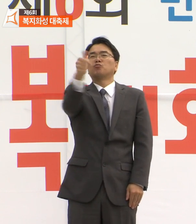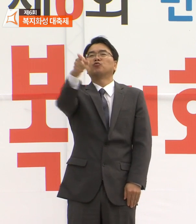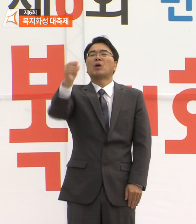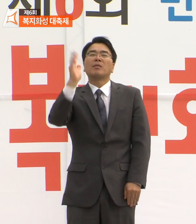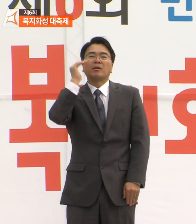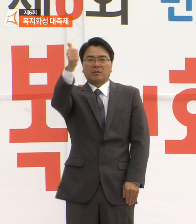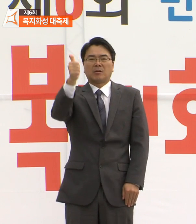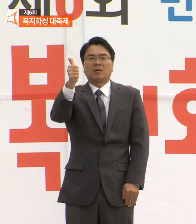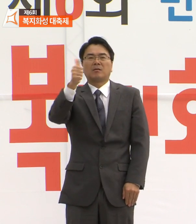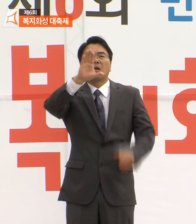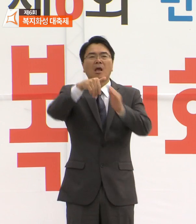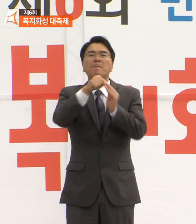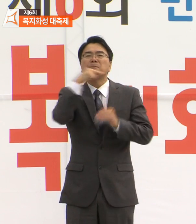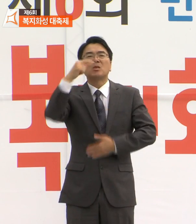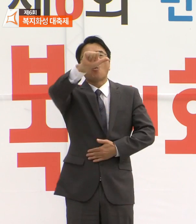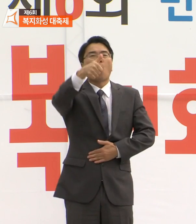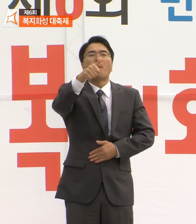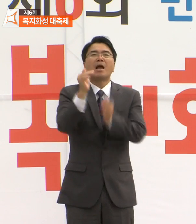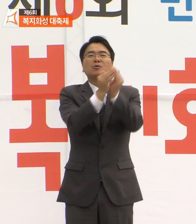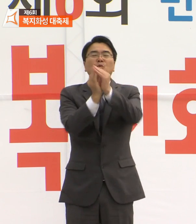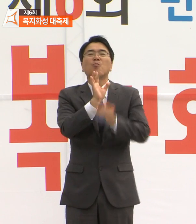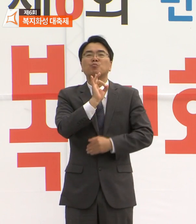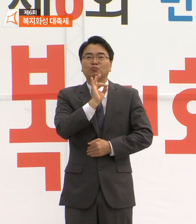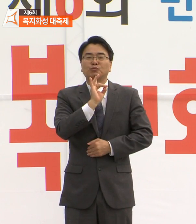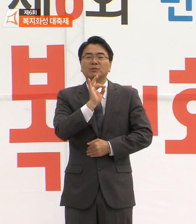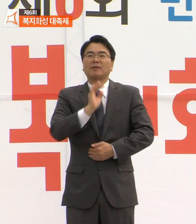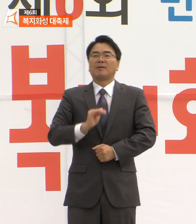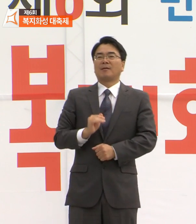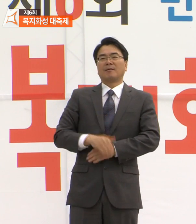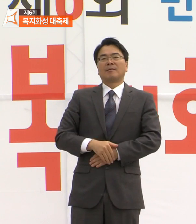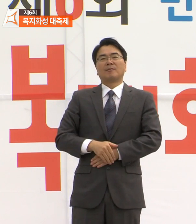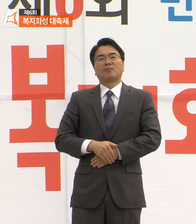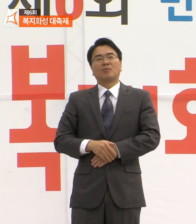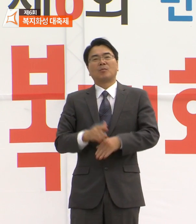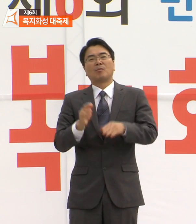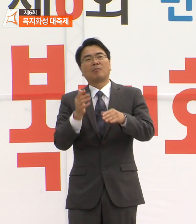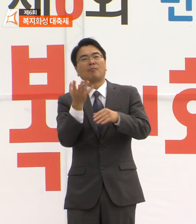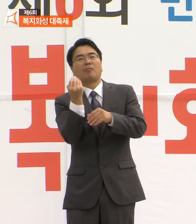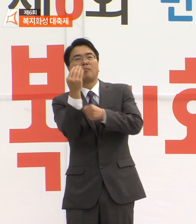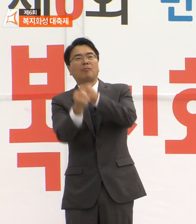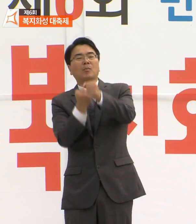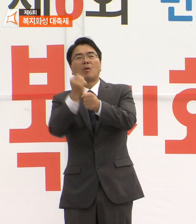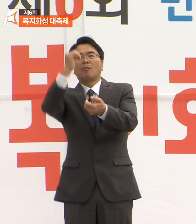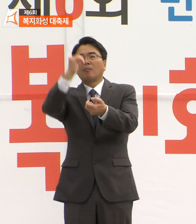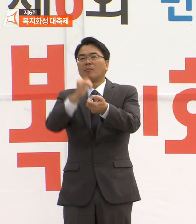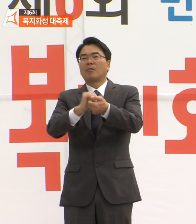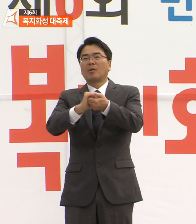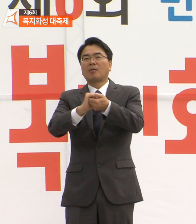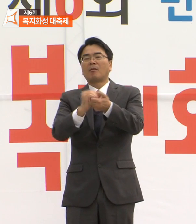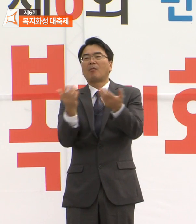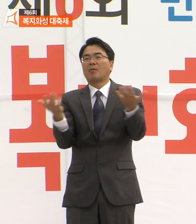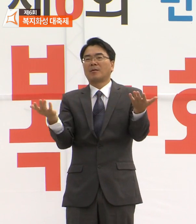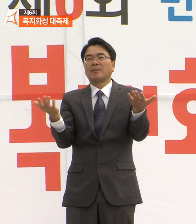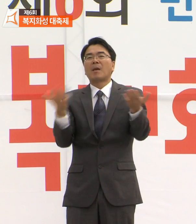국가부채가 한 500조, 600조 정도 됐습니다. 불과 수십 년 쌓인 국가부채가 그 정도 됐었는데 불과 몇 년